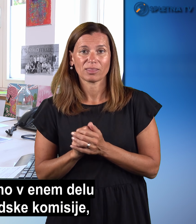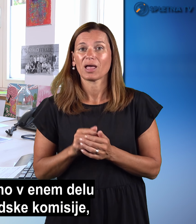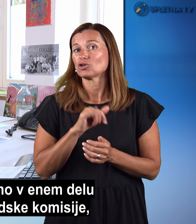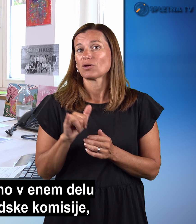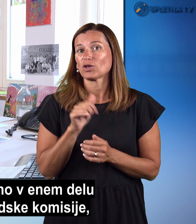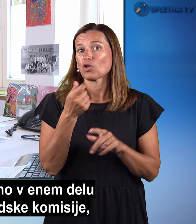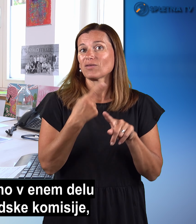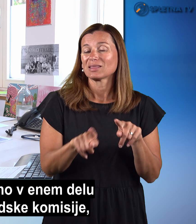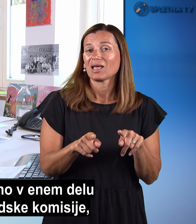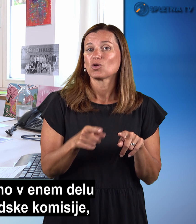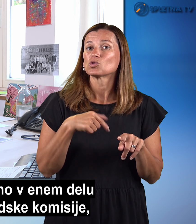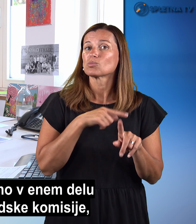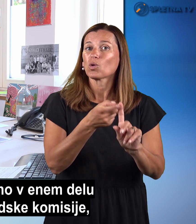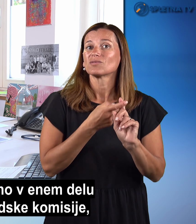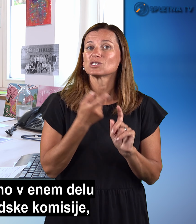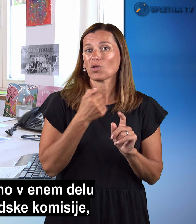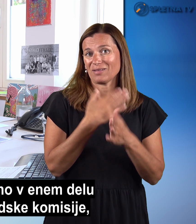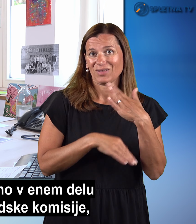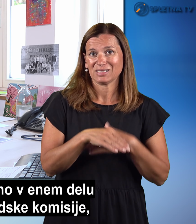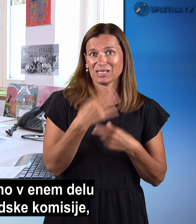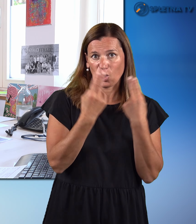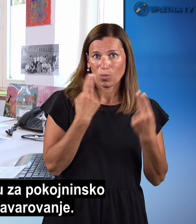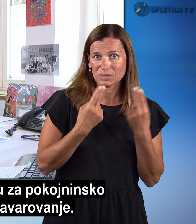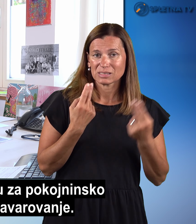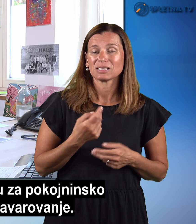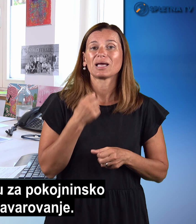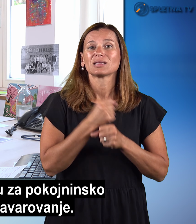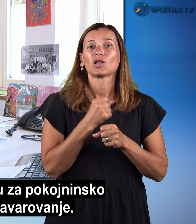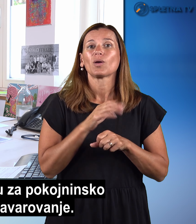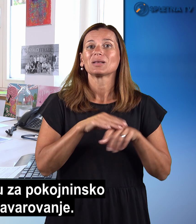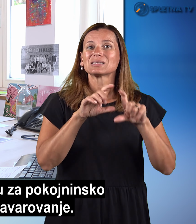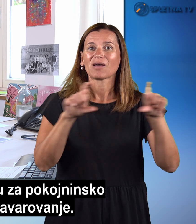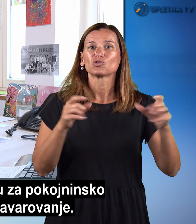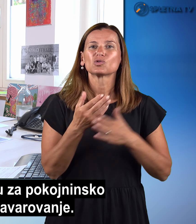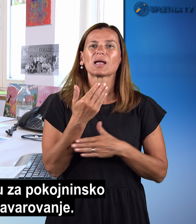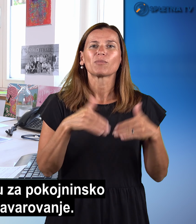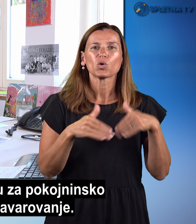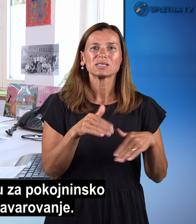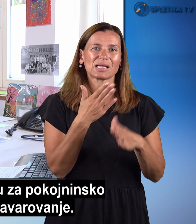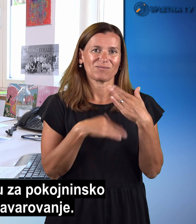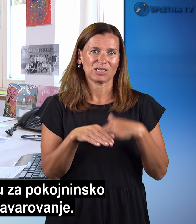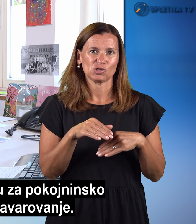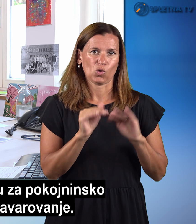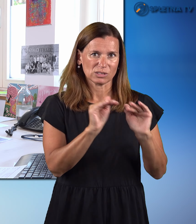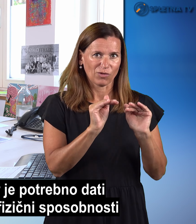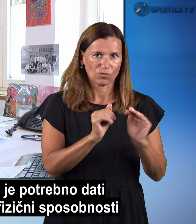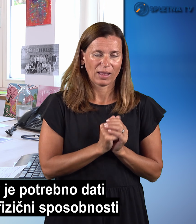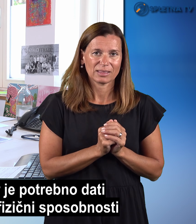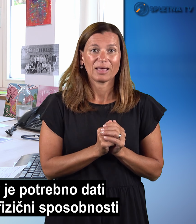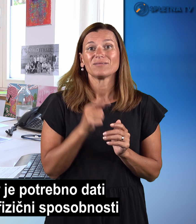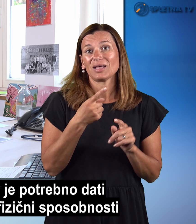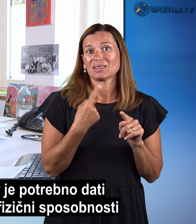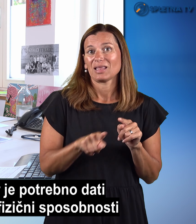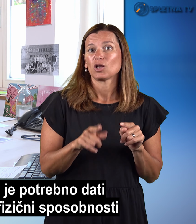vedno v enem delu odvisni od invalidske komisije, ki deluje pri Zavodu za pokojninsko in invalidsko zavarovanje. Namreč